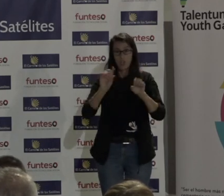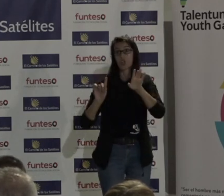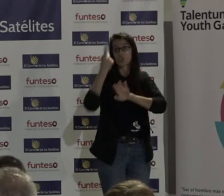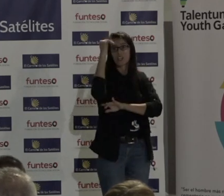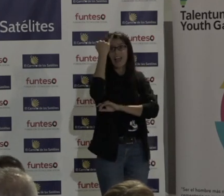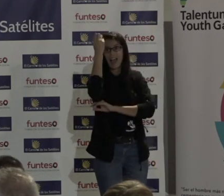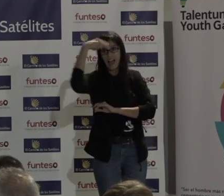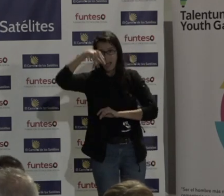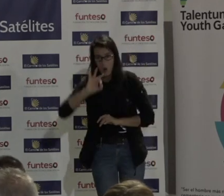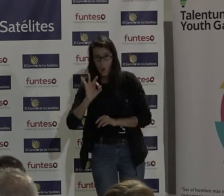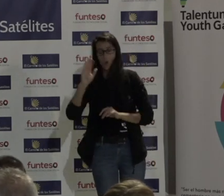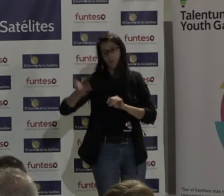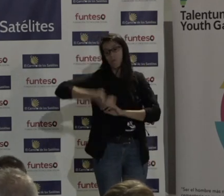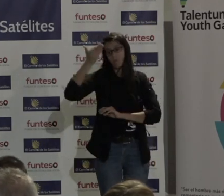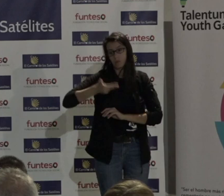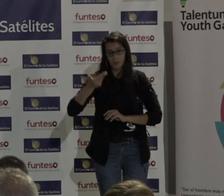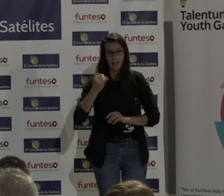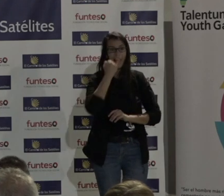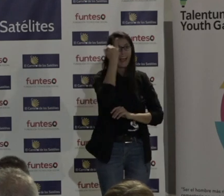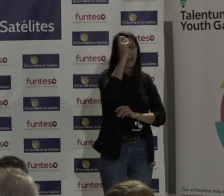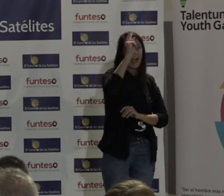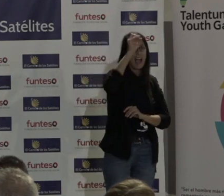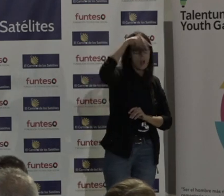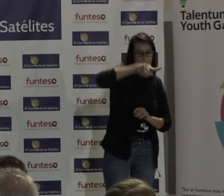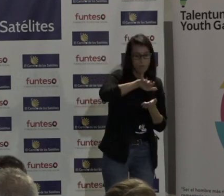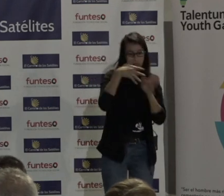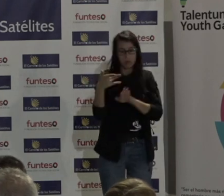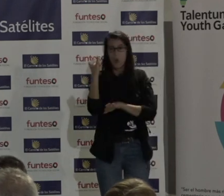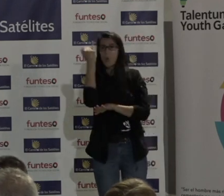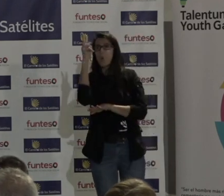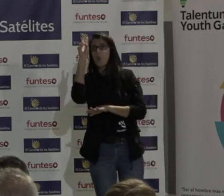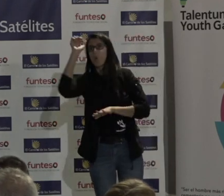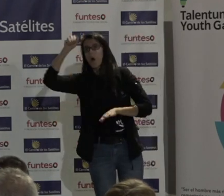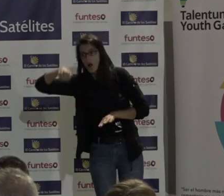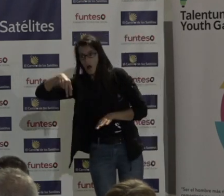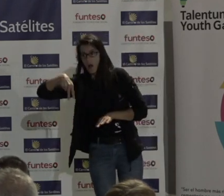importante. De Jano a Juan, dios